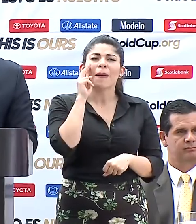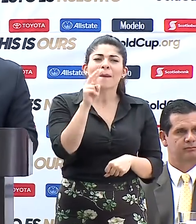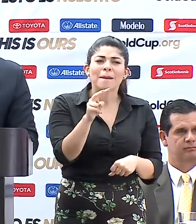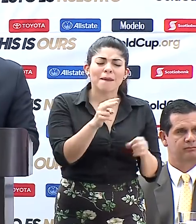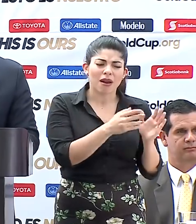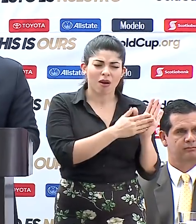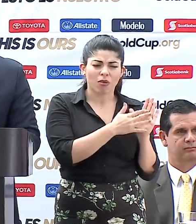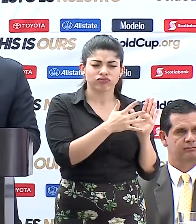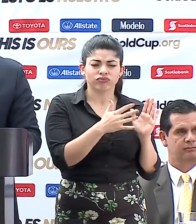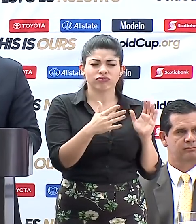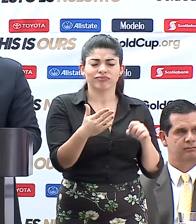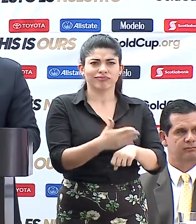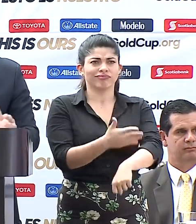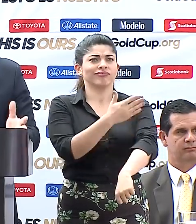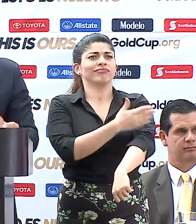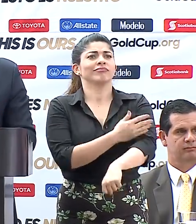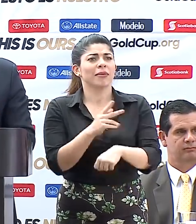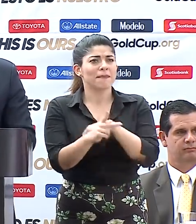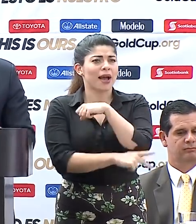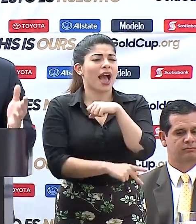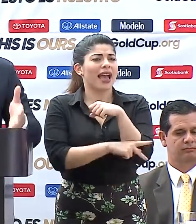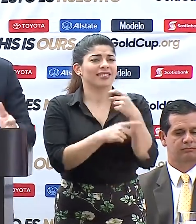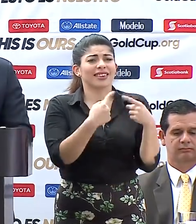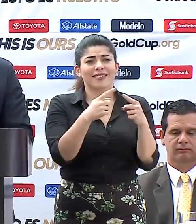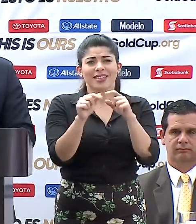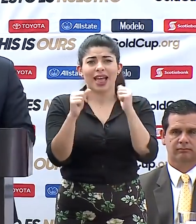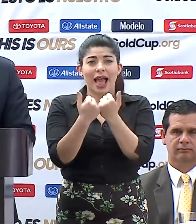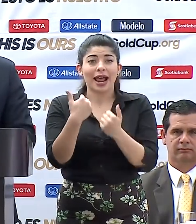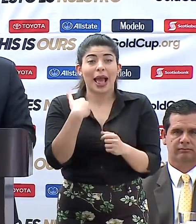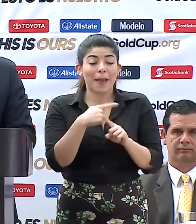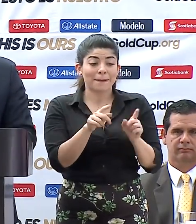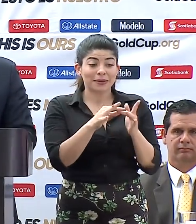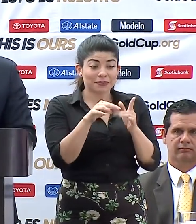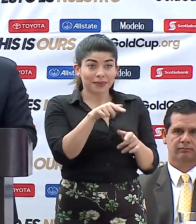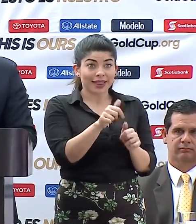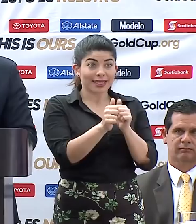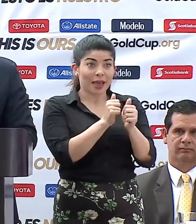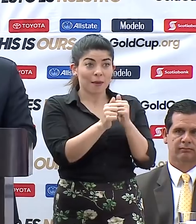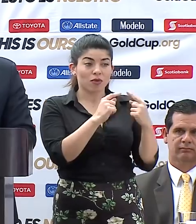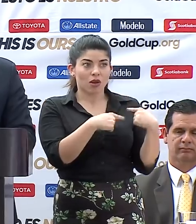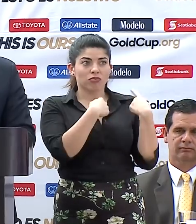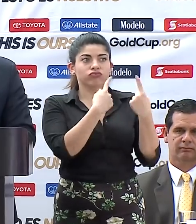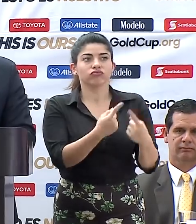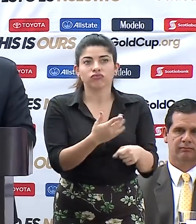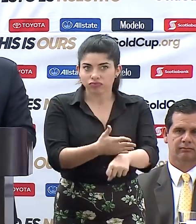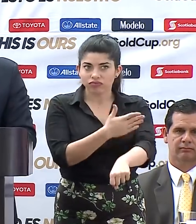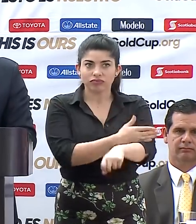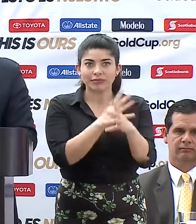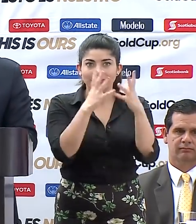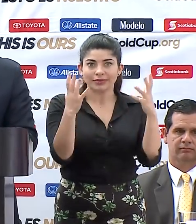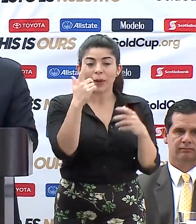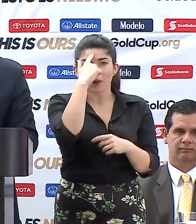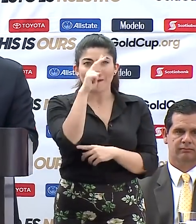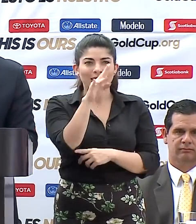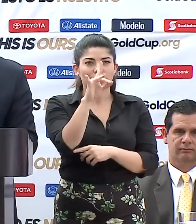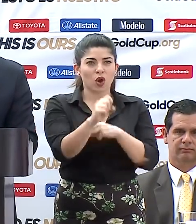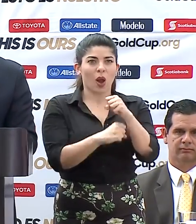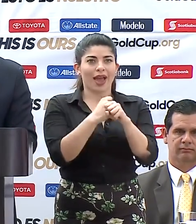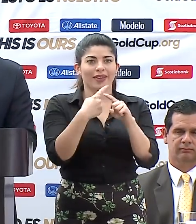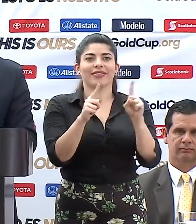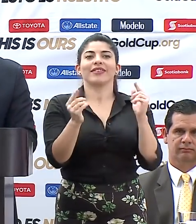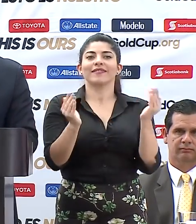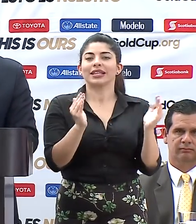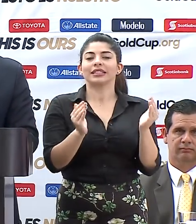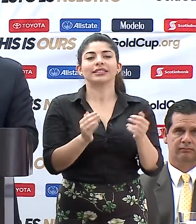el avance que como país en muchos campos, pero también en este deporte, hemos dado con esos 28 años de